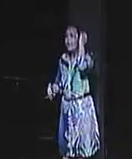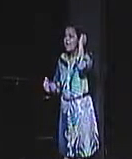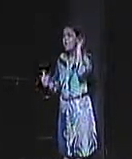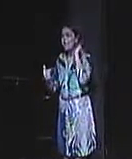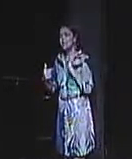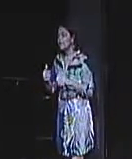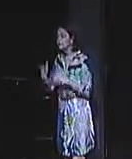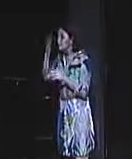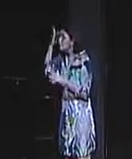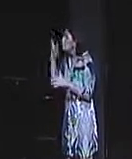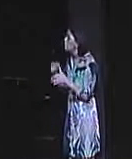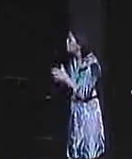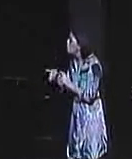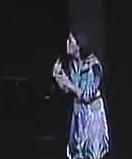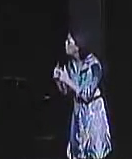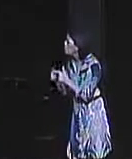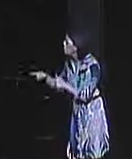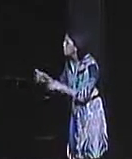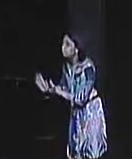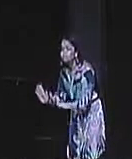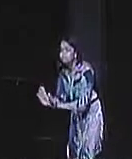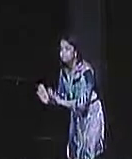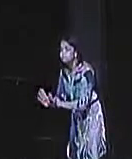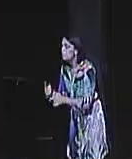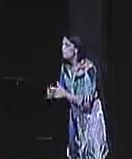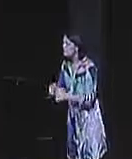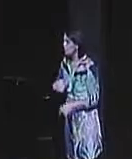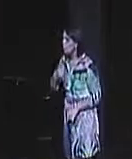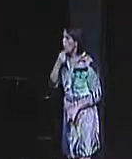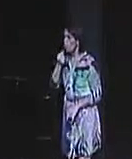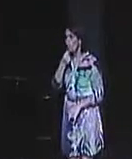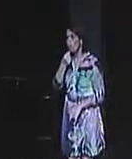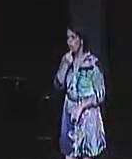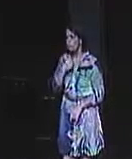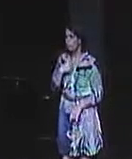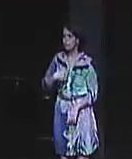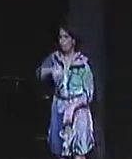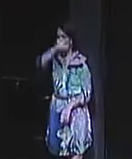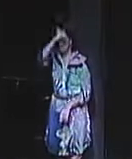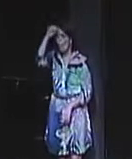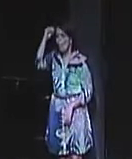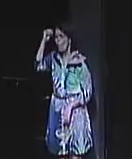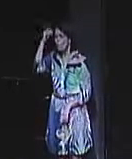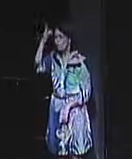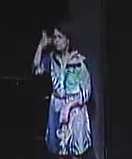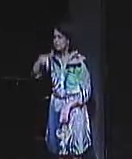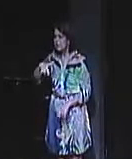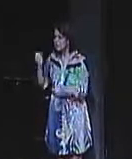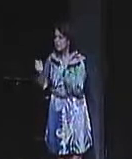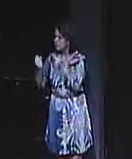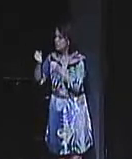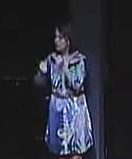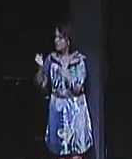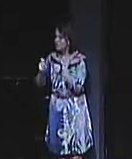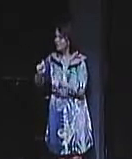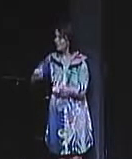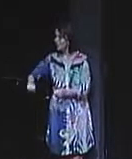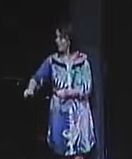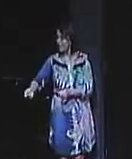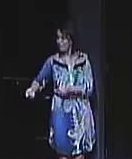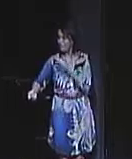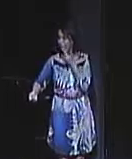assim eu andava coisa assim tornando coisa assim o cristão que não entendeu que não é pelas